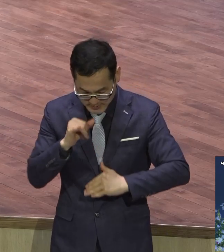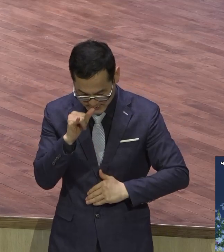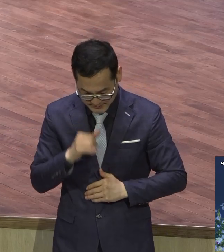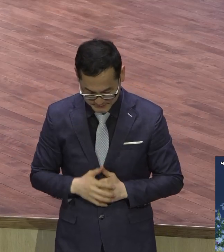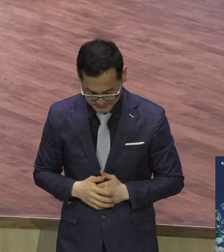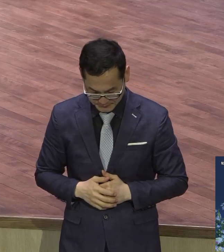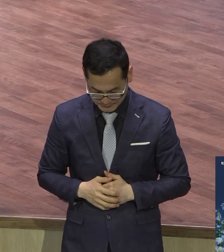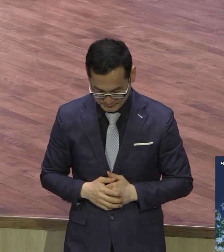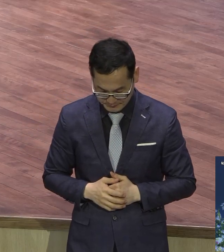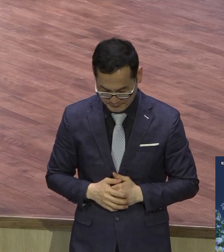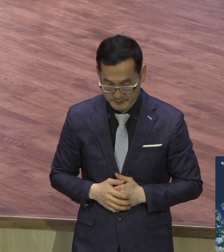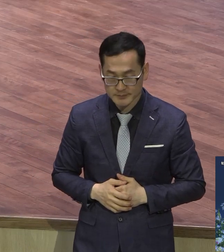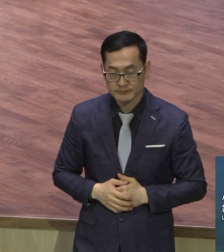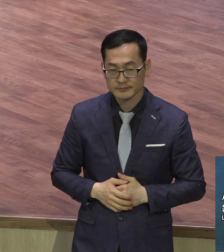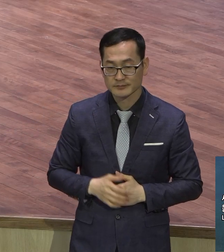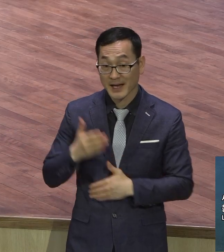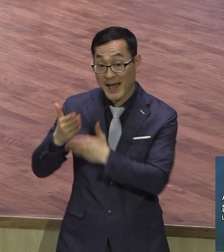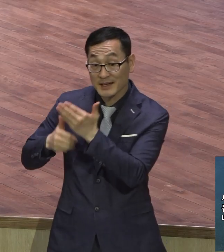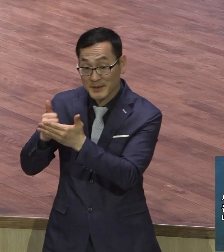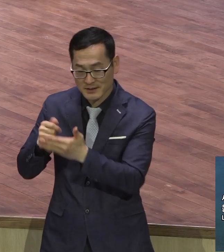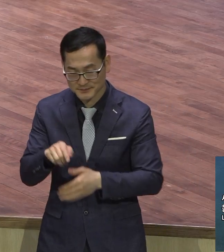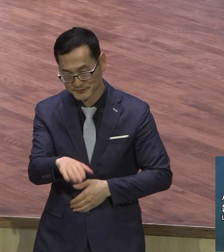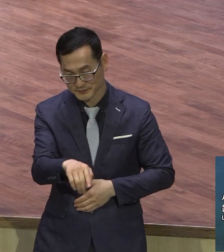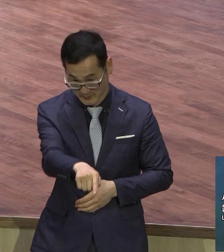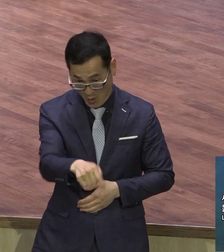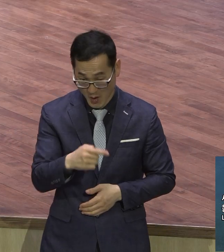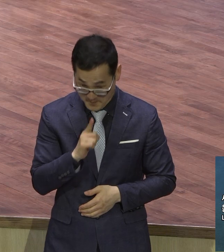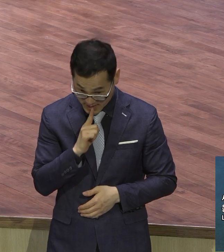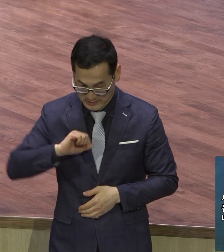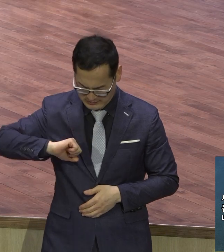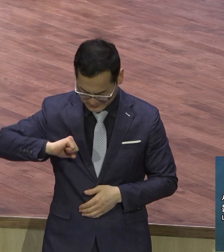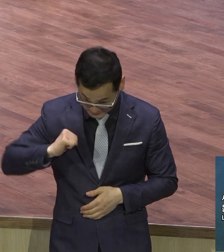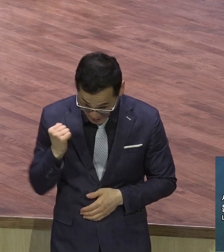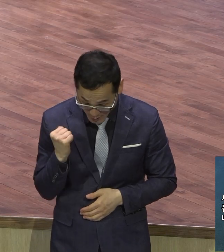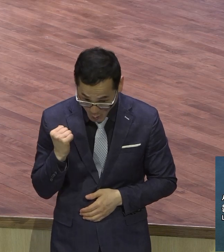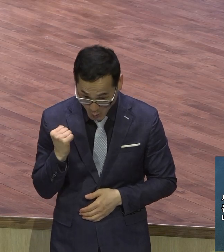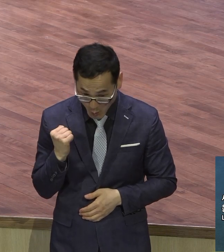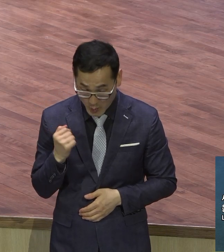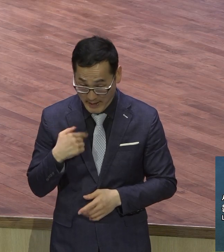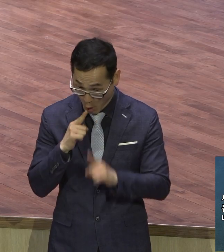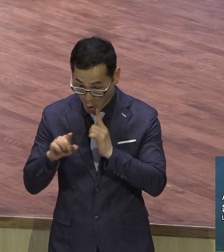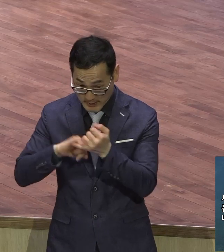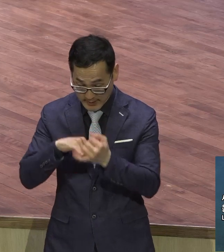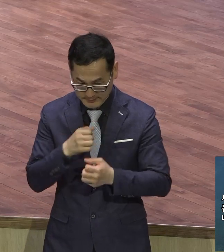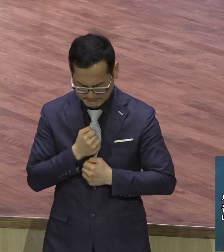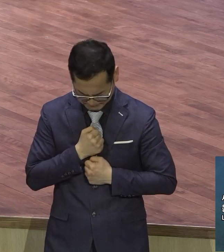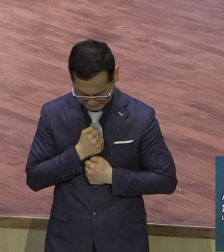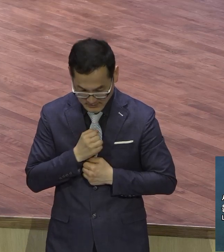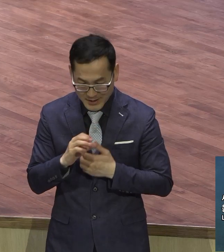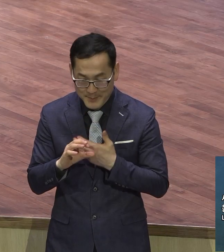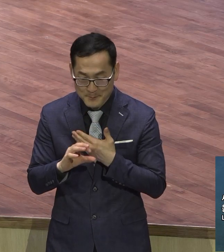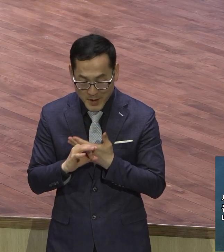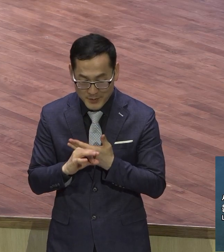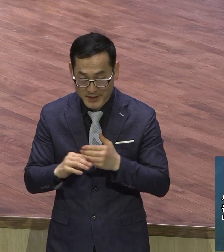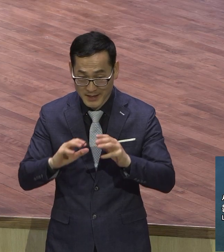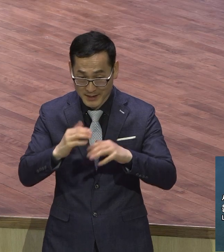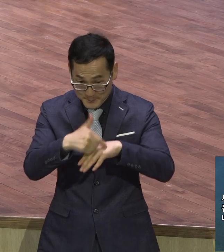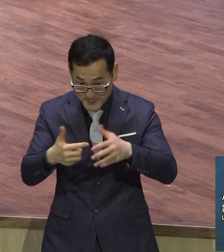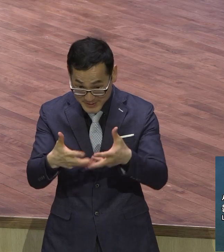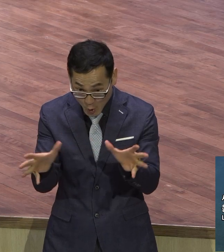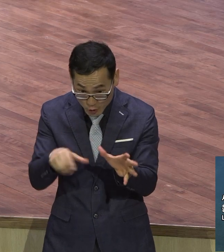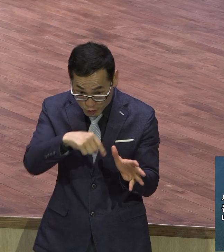6절에 이렇게 말씀합니다. 너희가 내 말을 잘 듣고 내 은약을 지키면 너희는 모든 민족